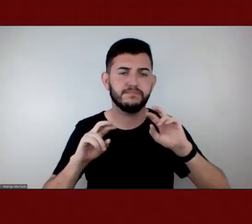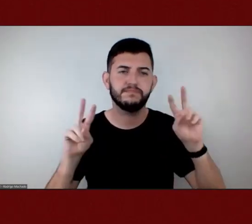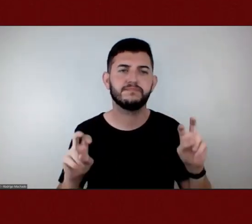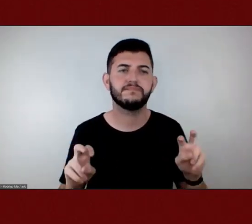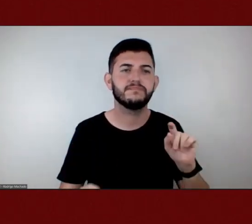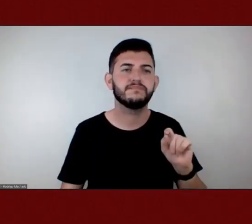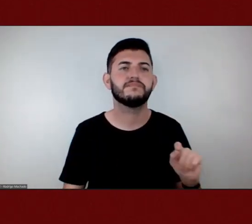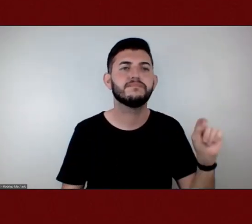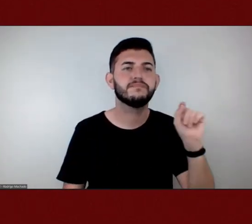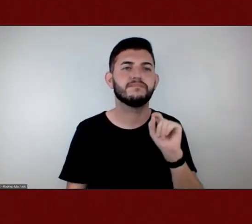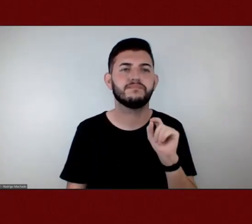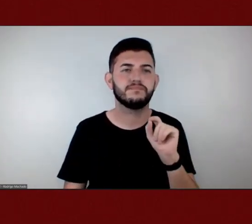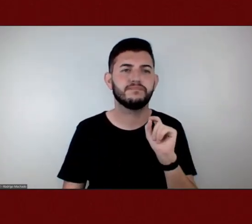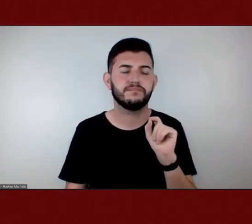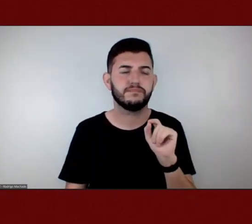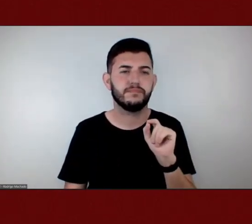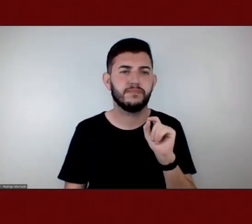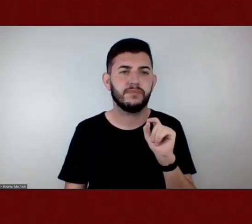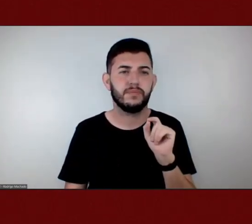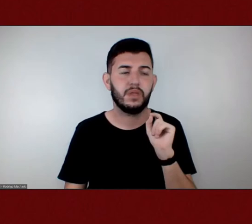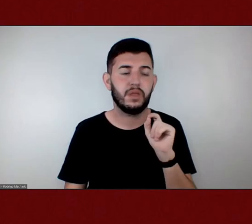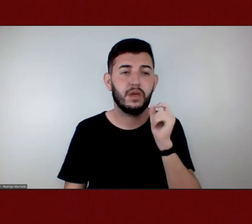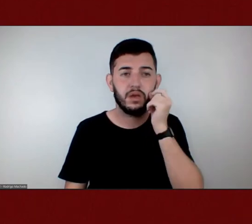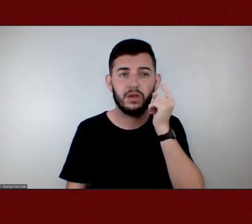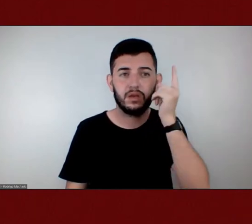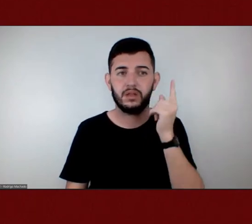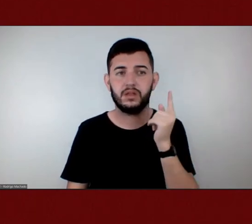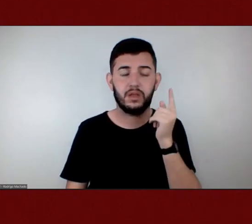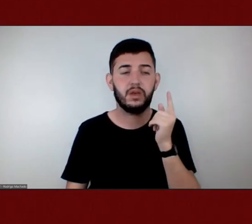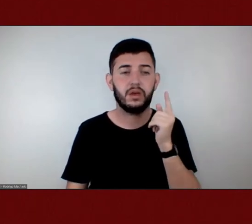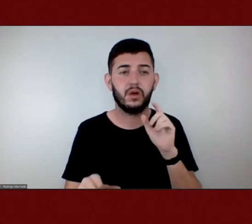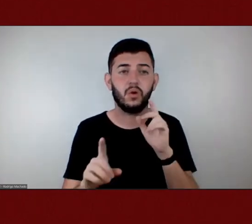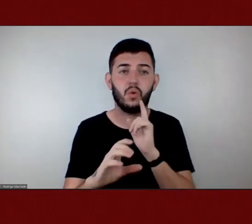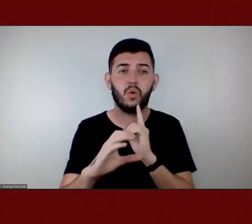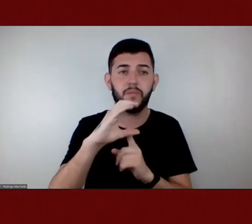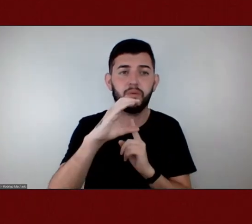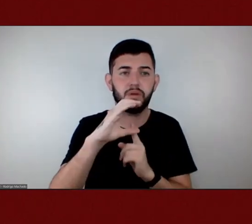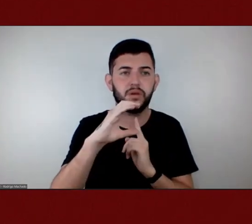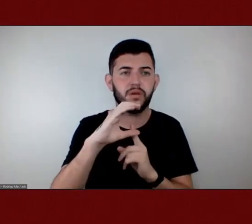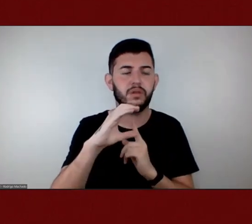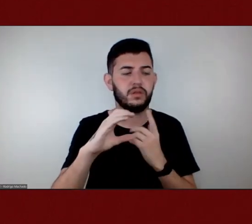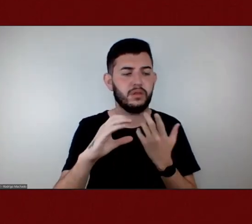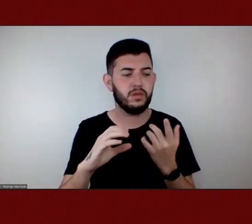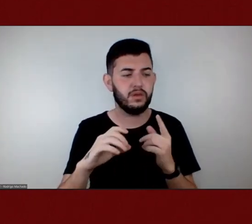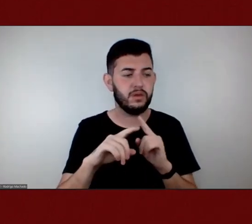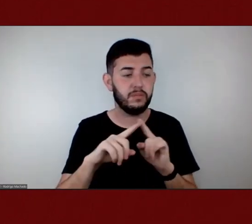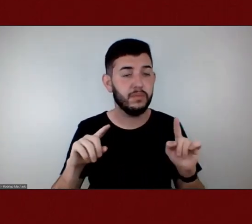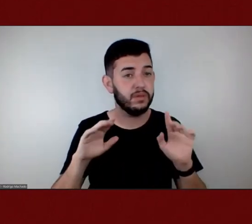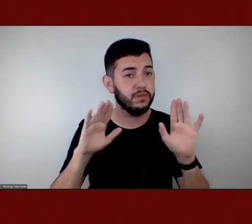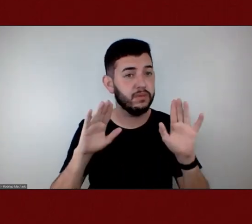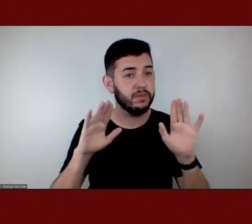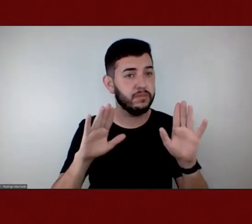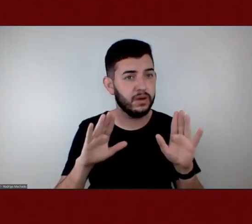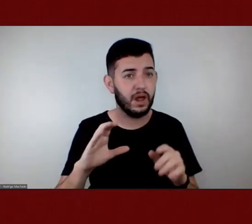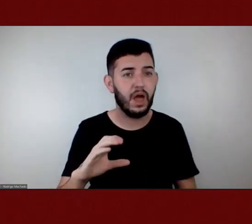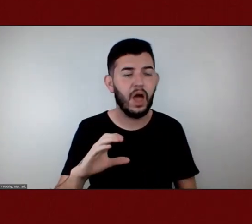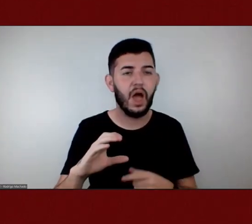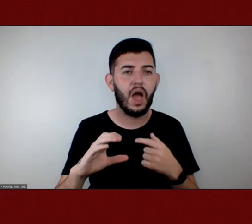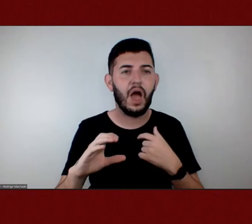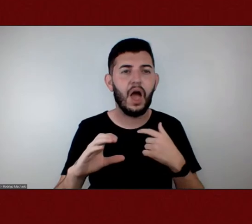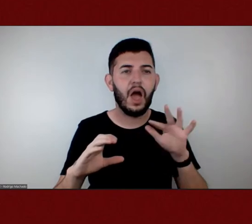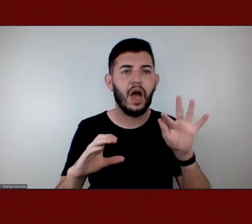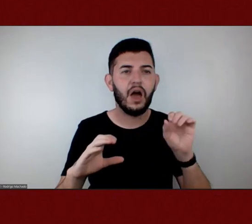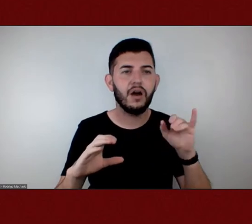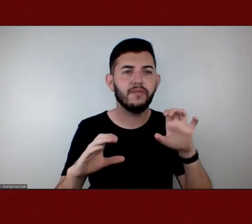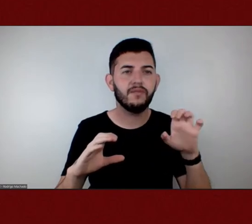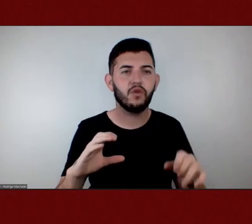capacidade expansiva da ideia comunista. A foice e o martelo não mais simbolizavam o mundo do